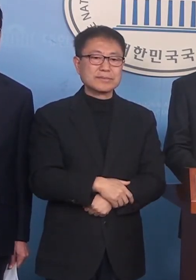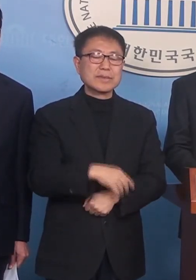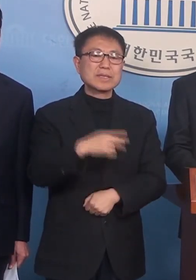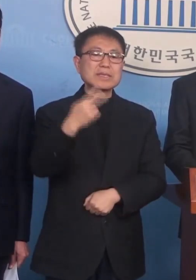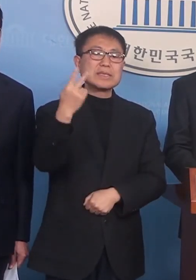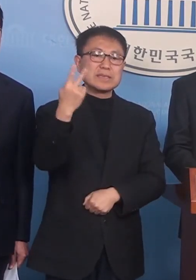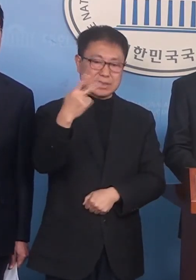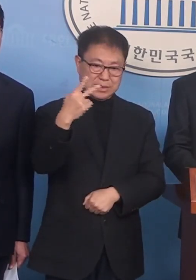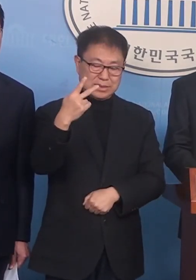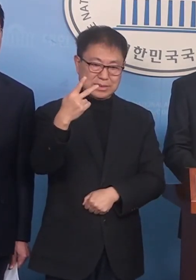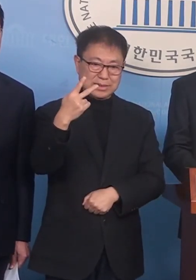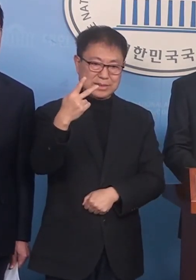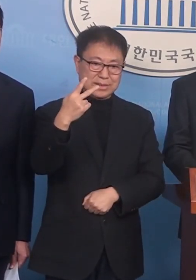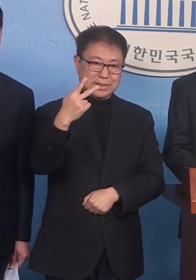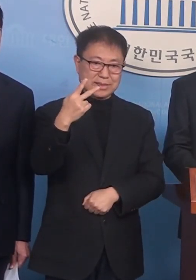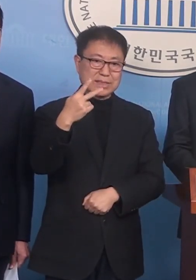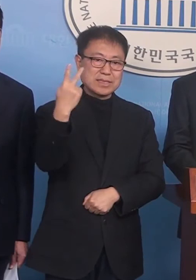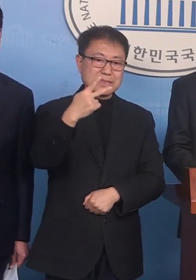2020년